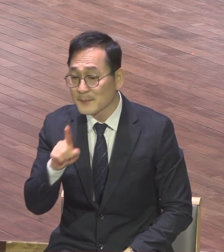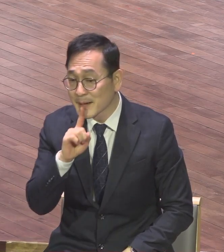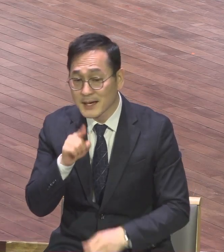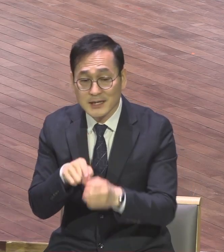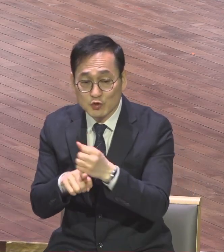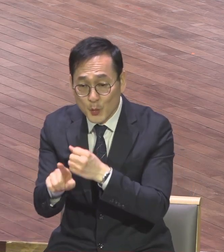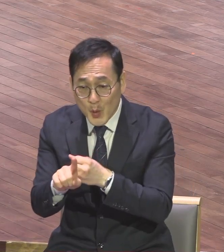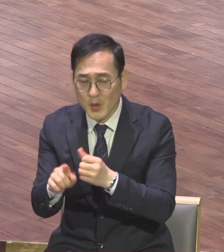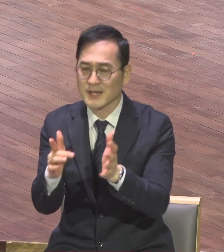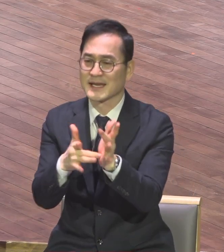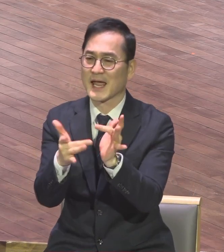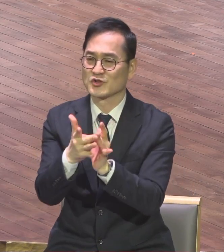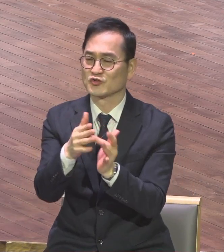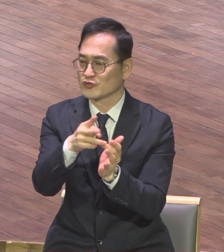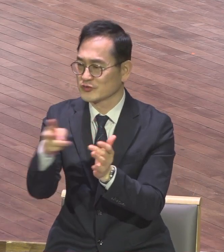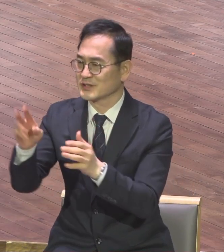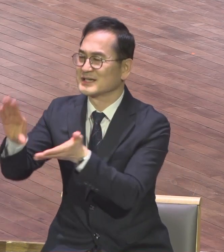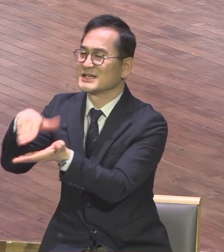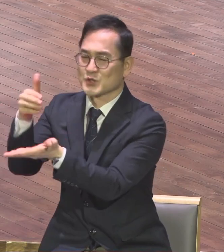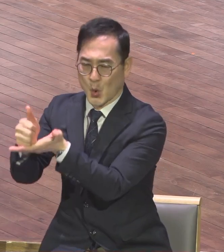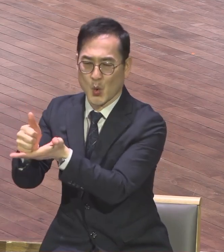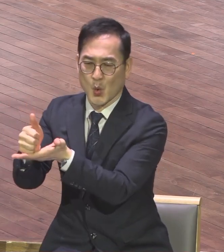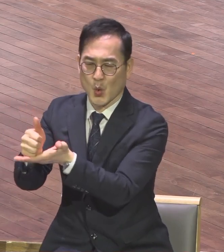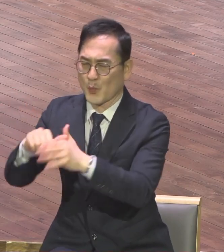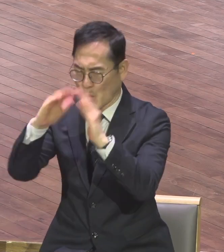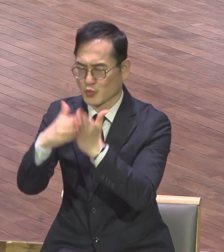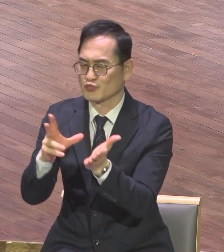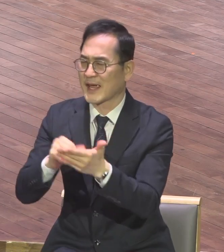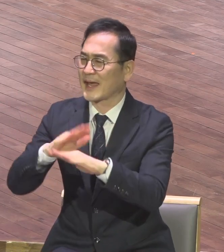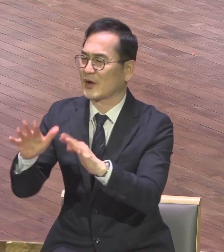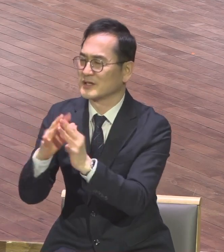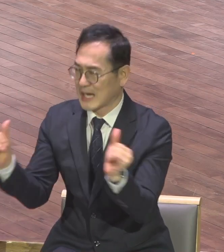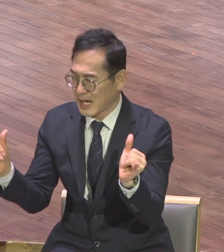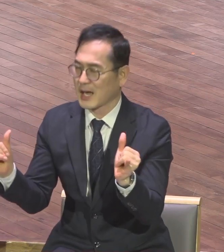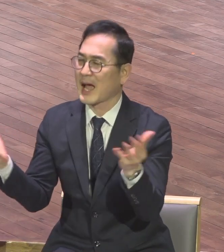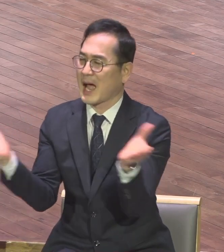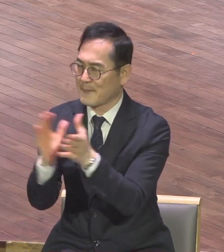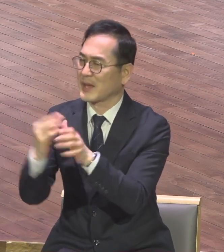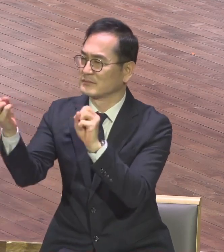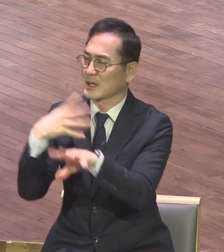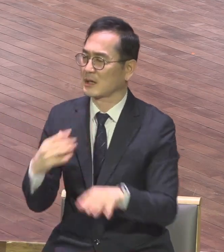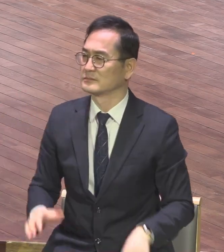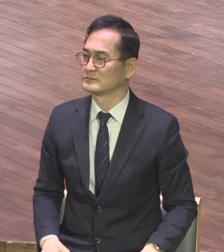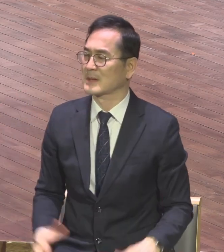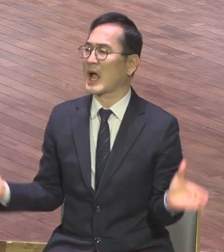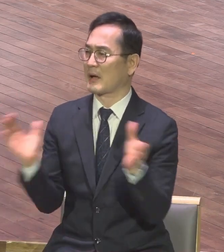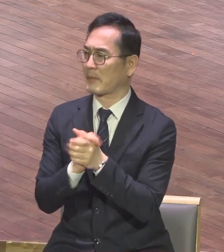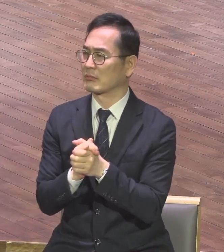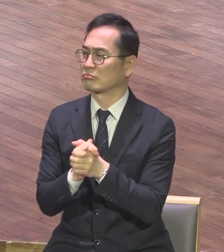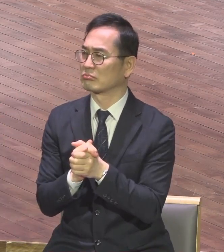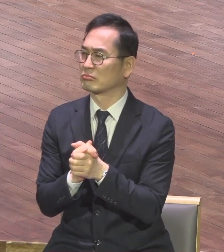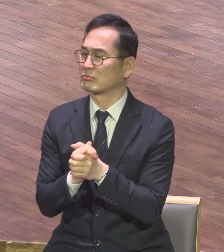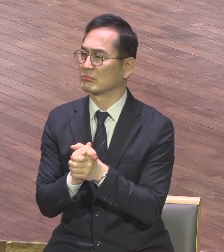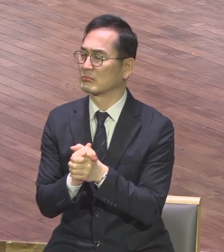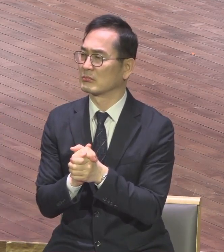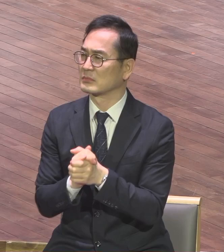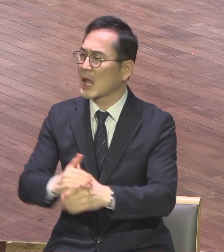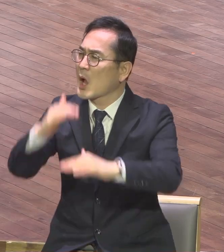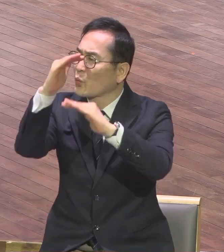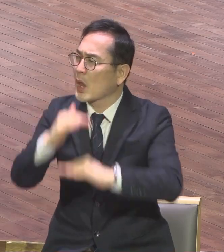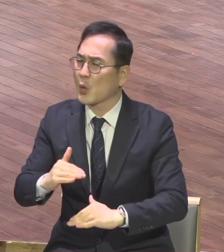아멘 하니까 다 아멘 하니까 저도 그냥 아멘 했어요. 근데 왜 예수 그리스도가 모든